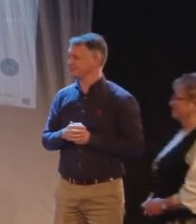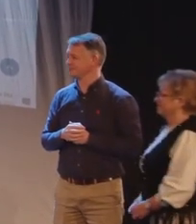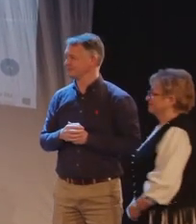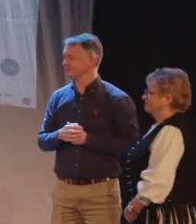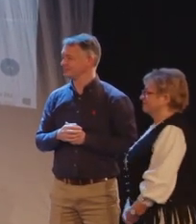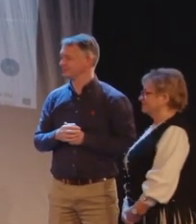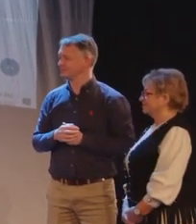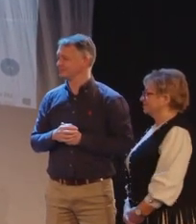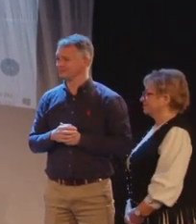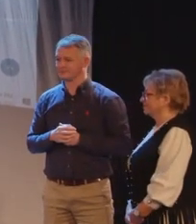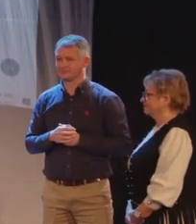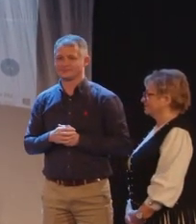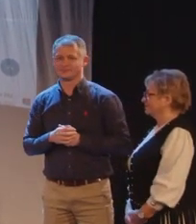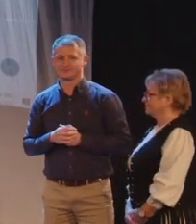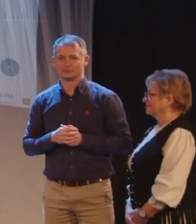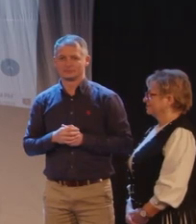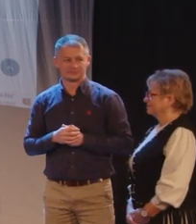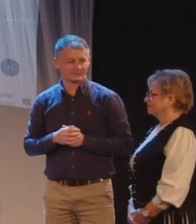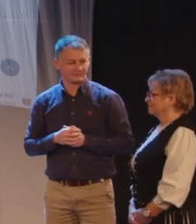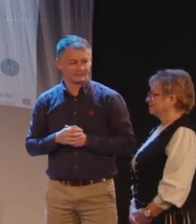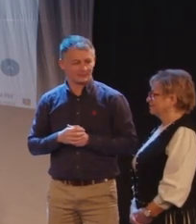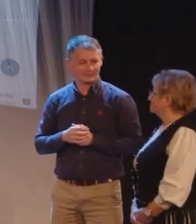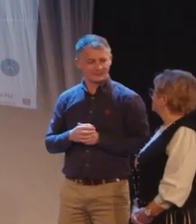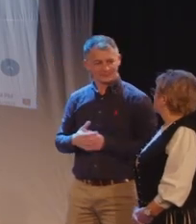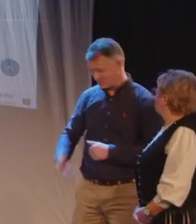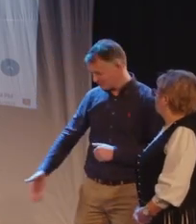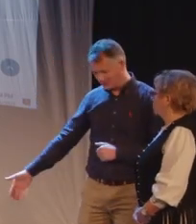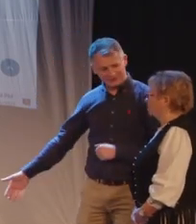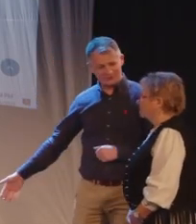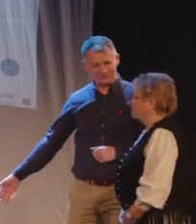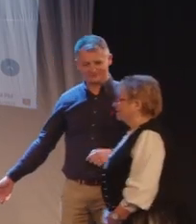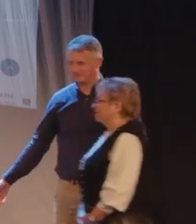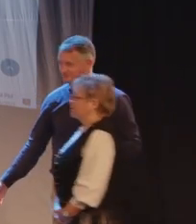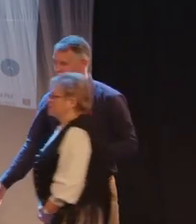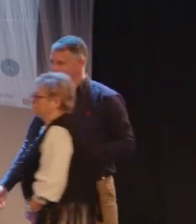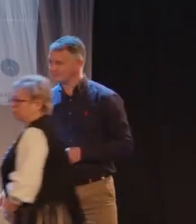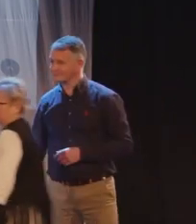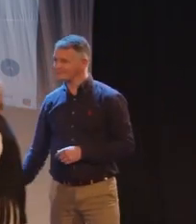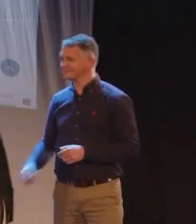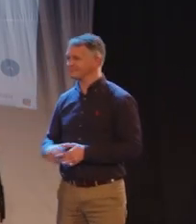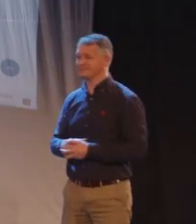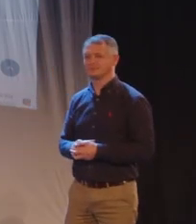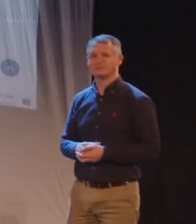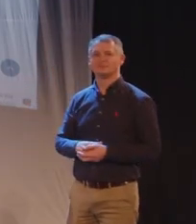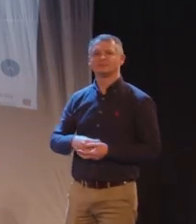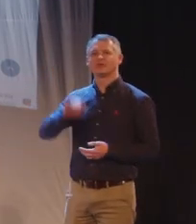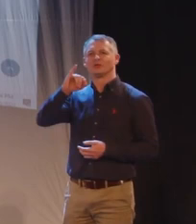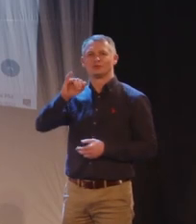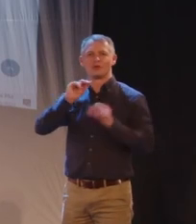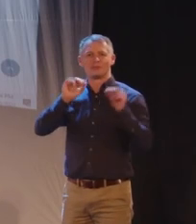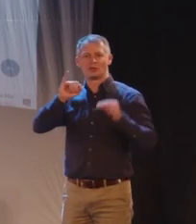Viorel Cojanu, Andreea Gerasim, Altratu Apostol, doamna directoare, doamna Iulia Iftene, pentru